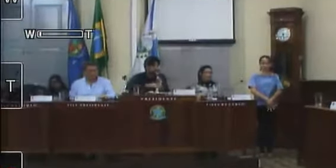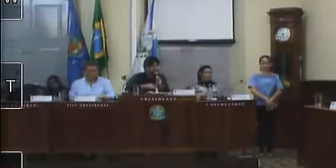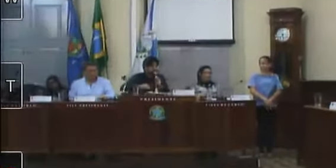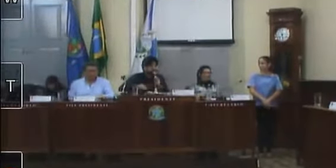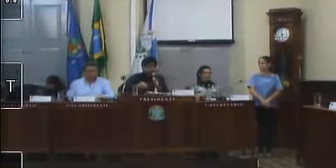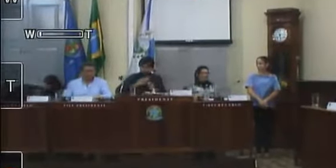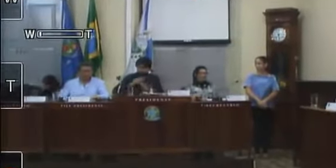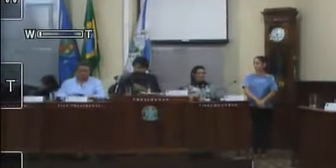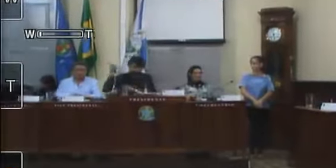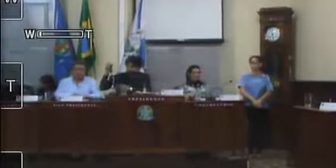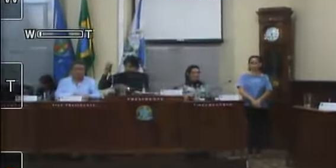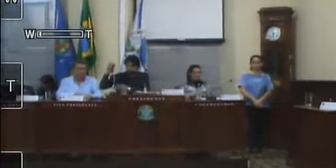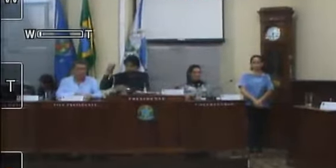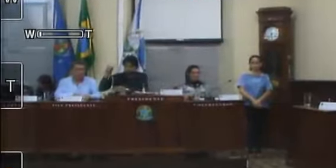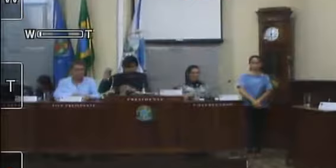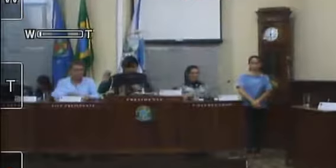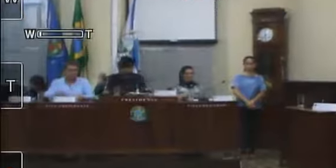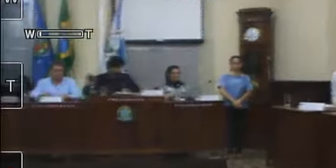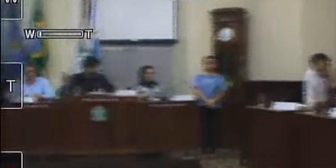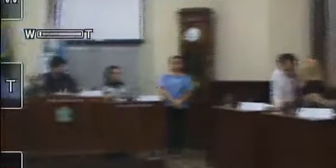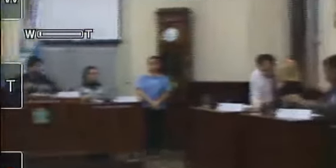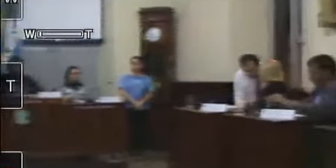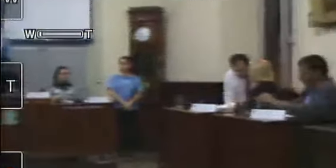Presidente. Pois não, vereador. Pela ordem.